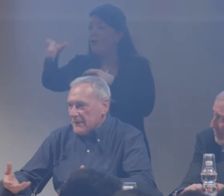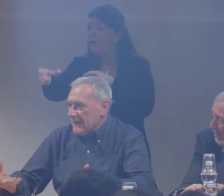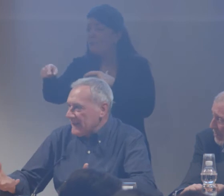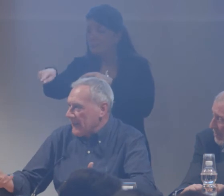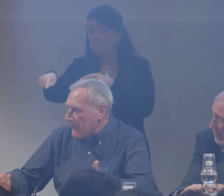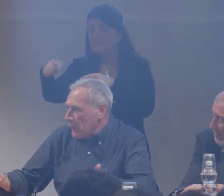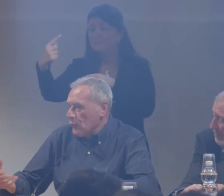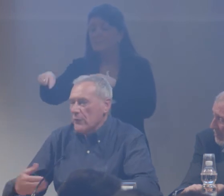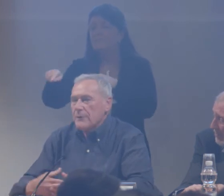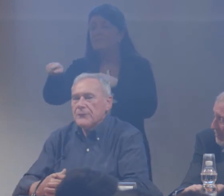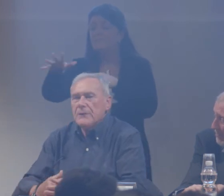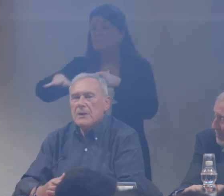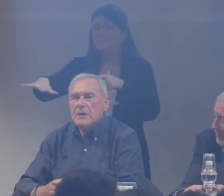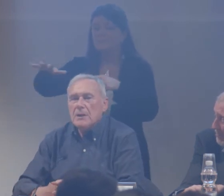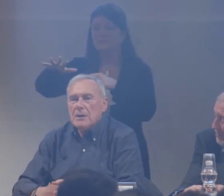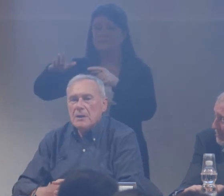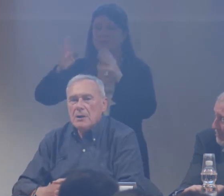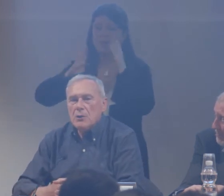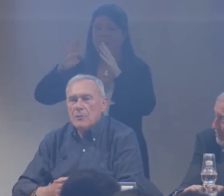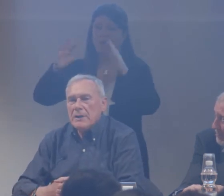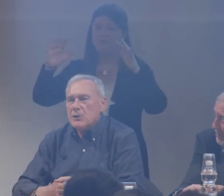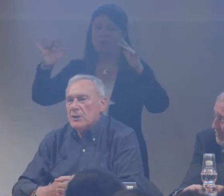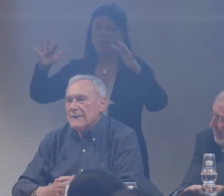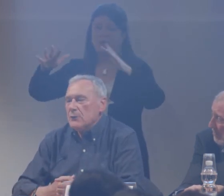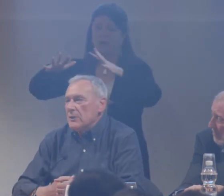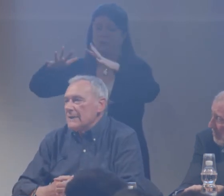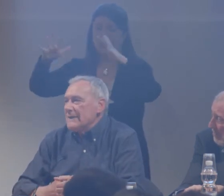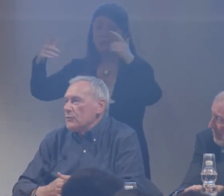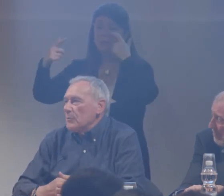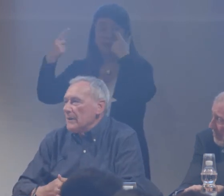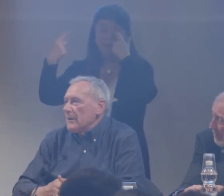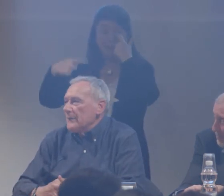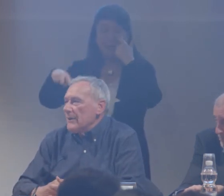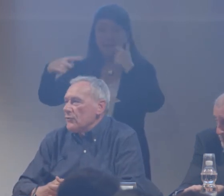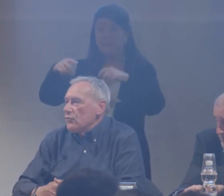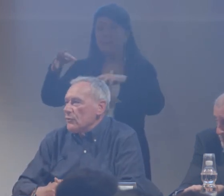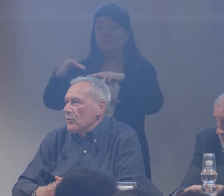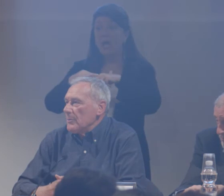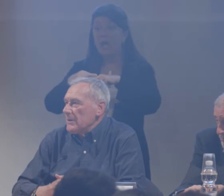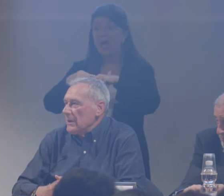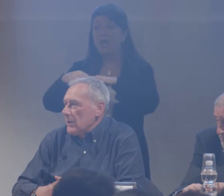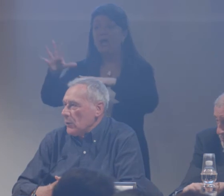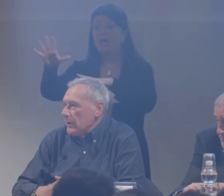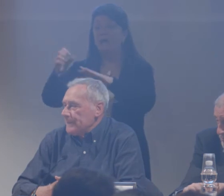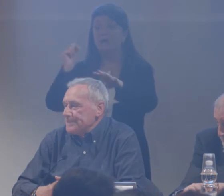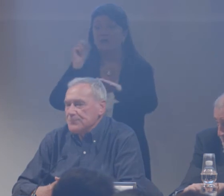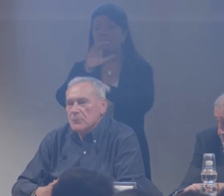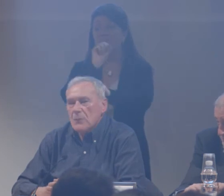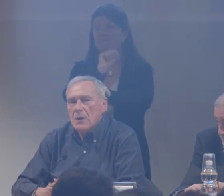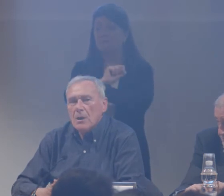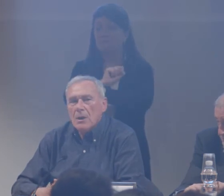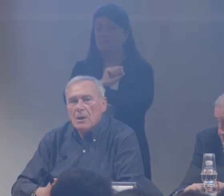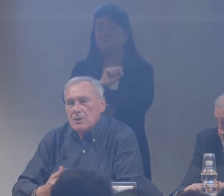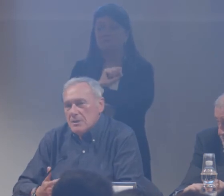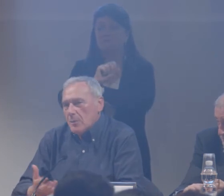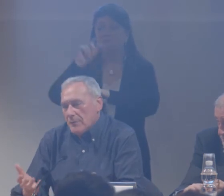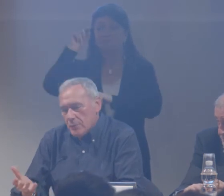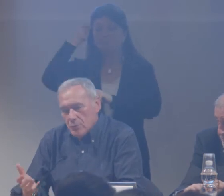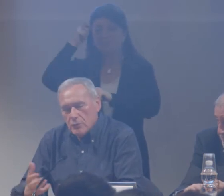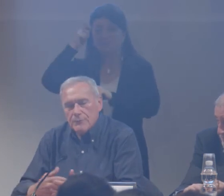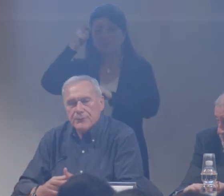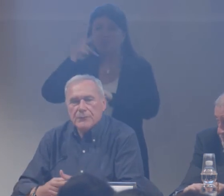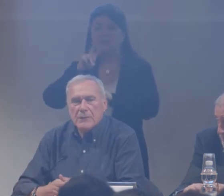a presenza mafiosa, il cui marito era stato arrestato per associazione per delinquere, di